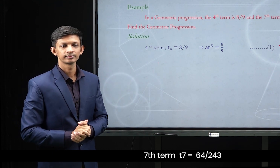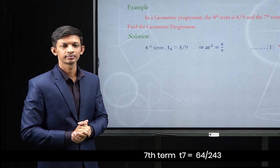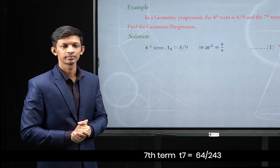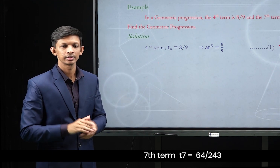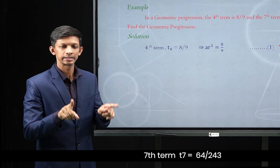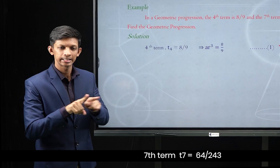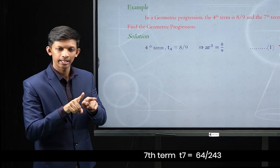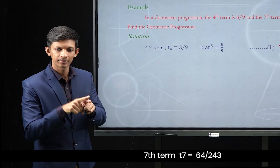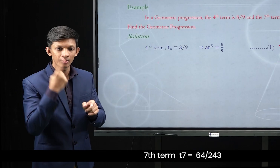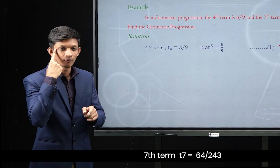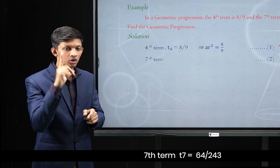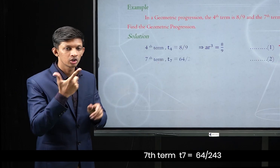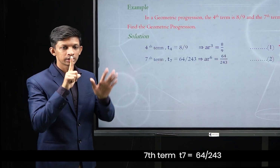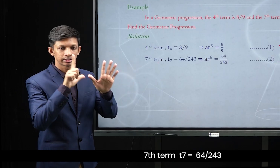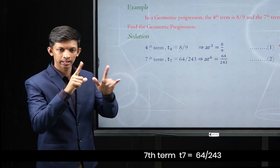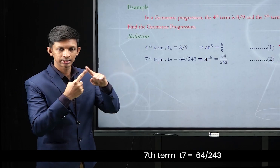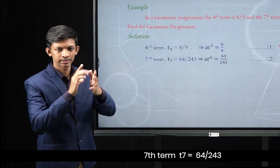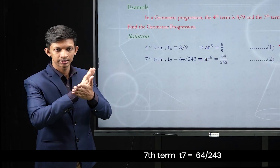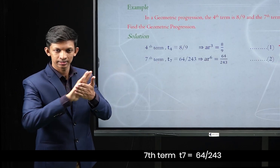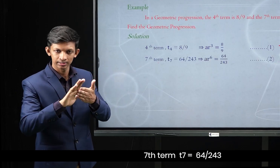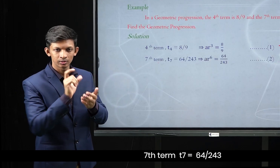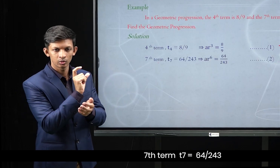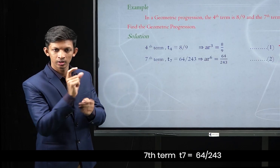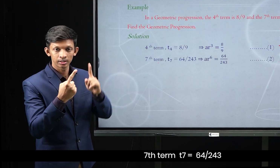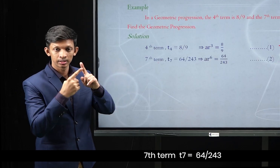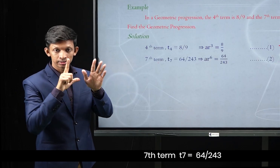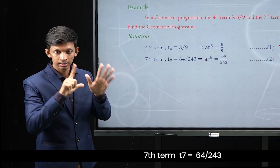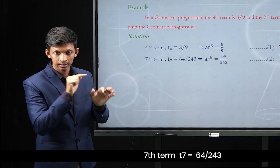டி கீழ் இலக்கு 7 ஈடு 64 கீழ்